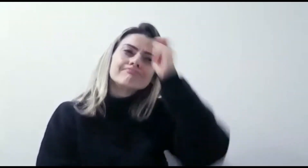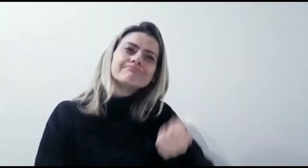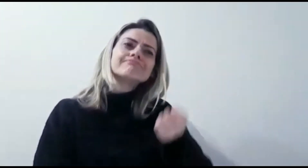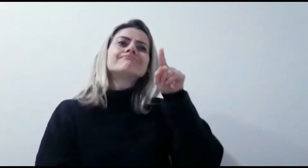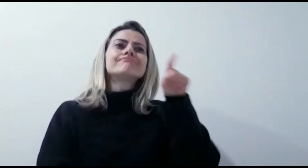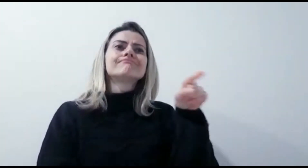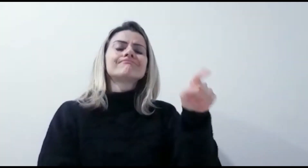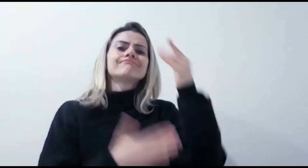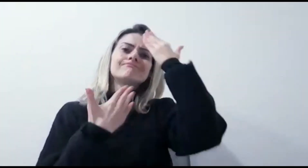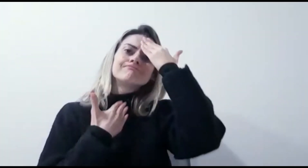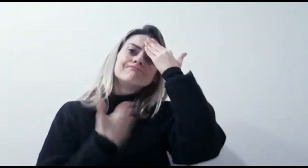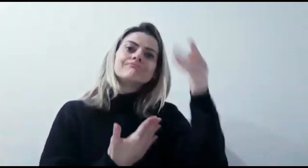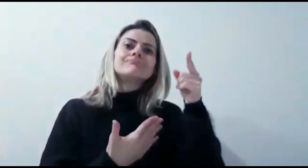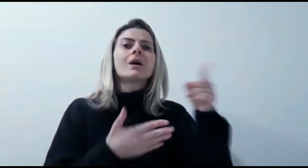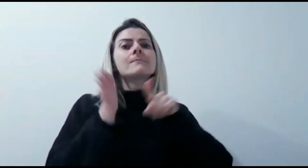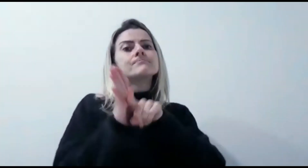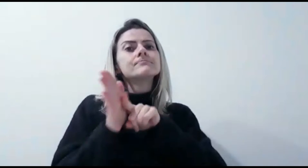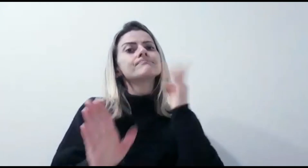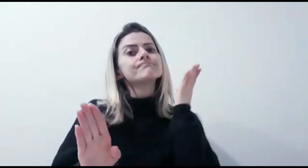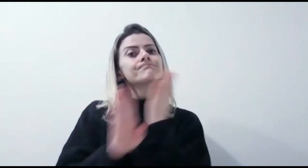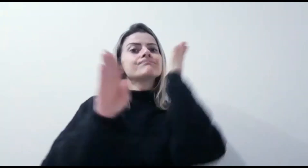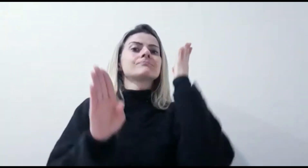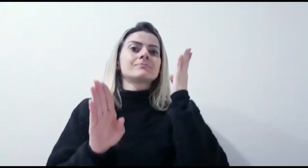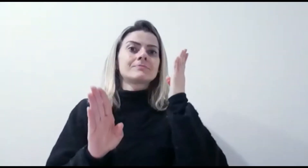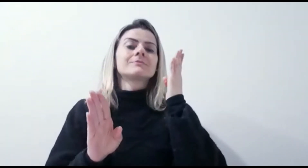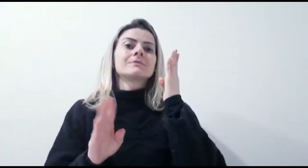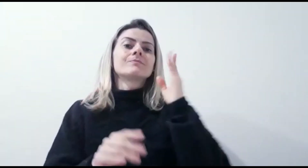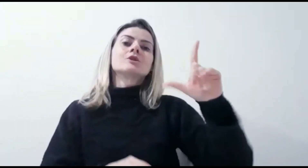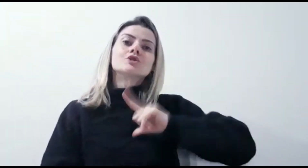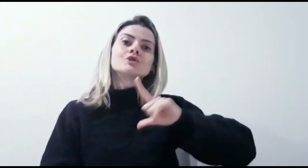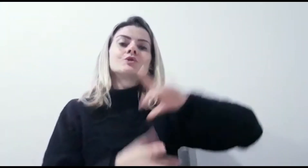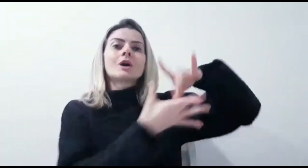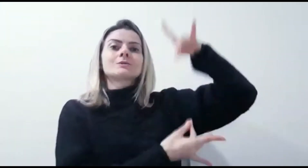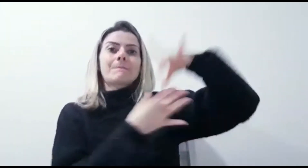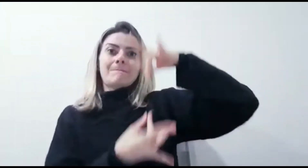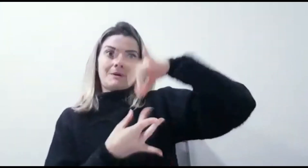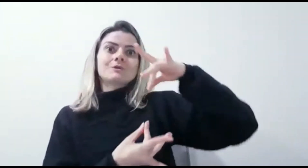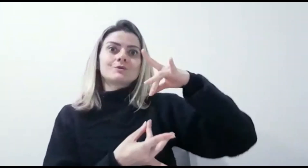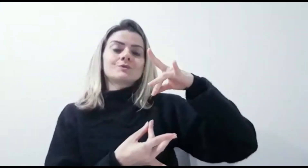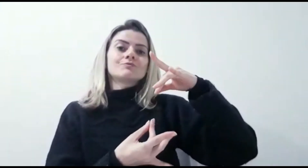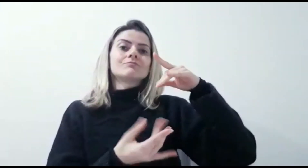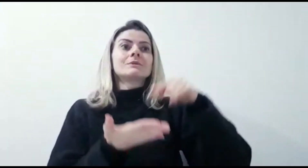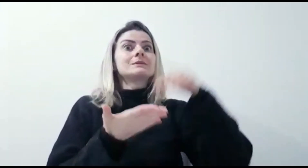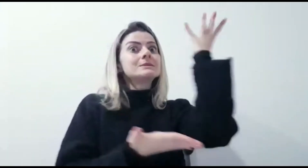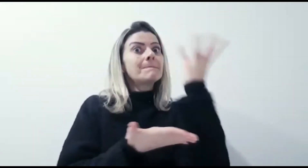nesse contexto, a gente tira o chapéu para uma pessoa muito importante e agradece muito a ele, né? Que junto